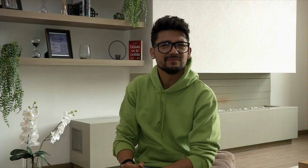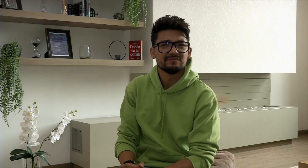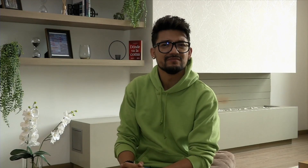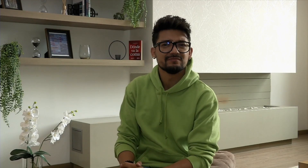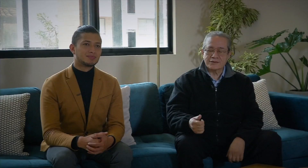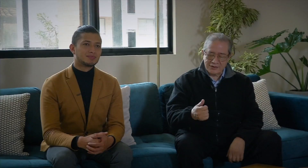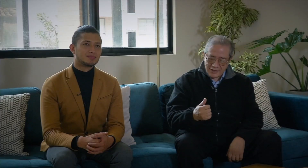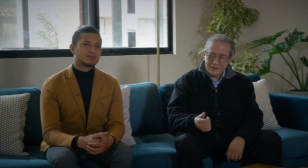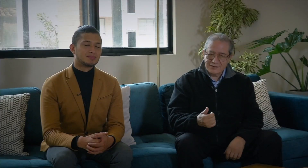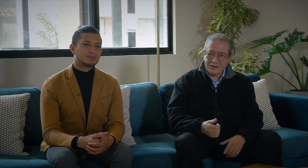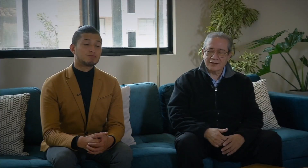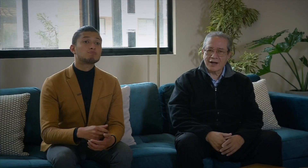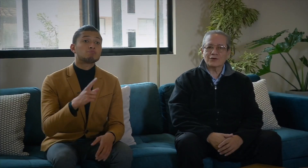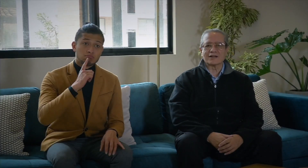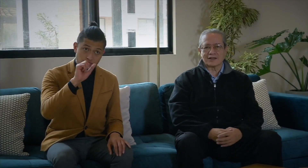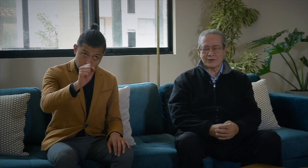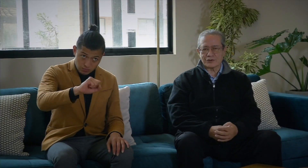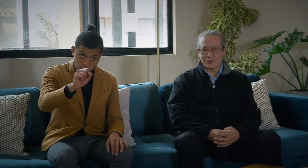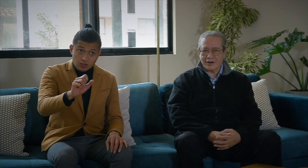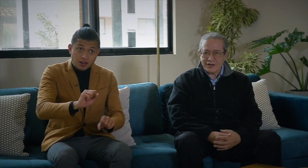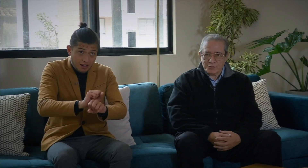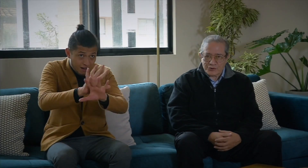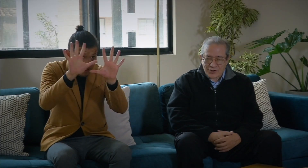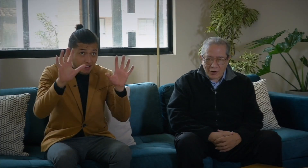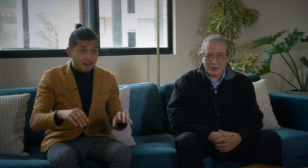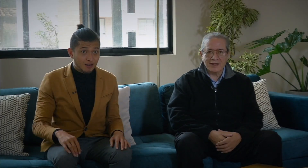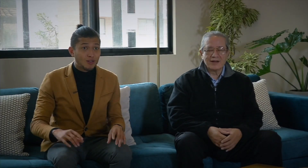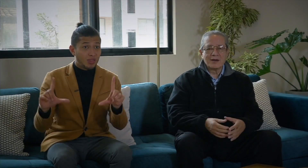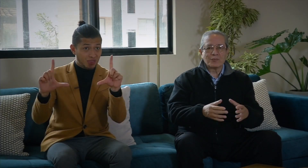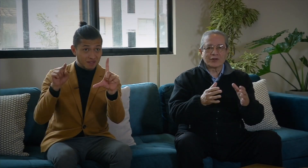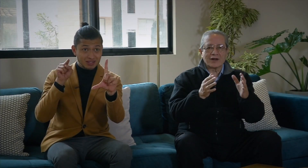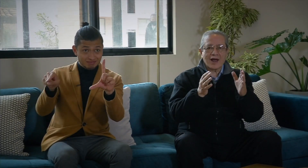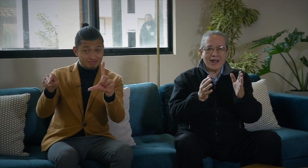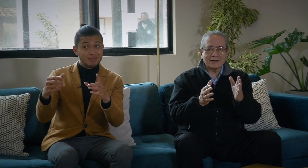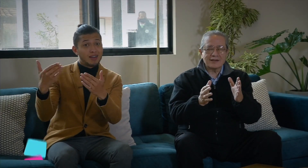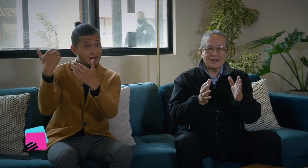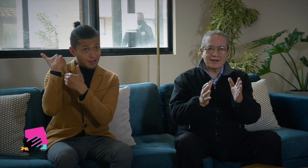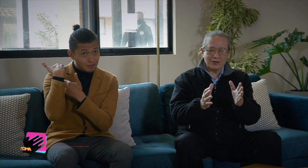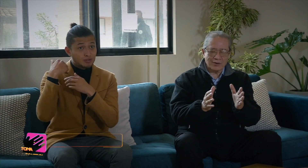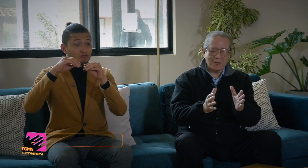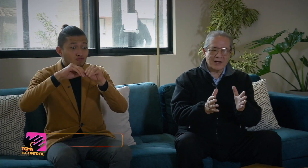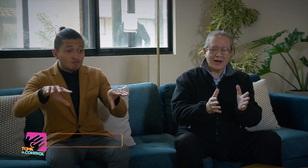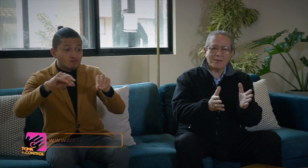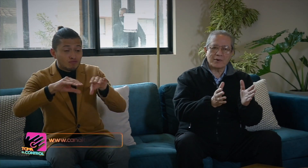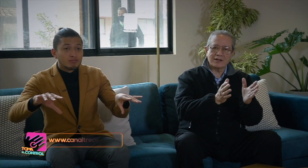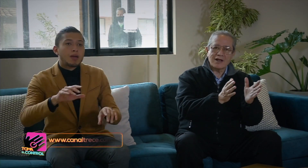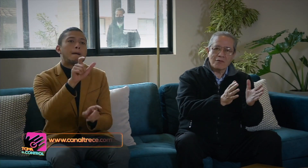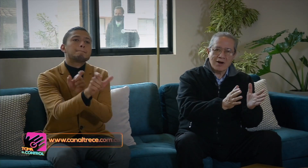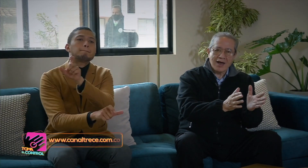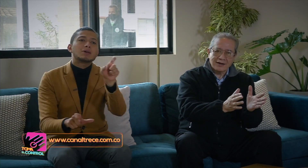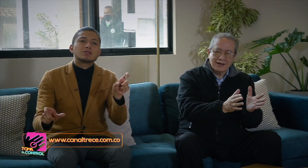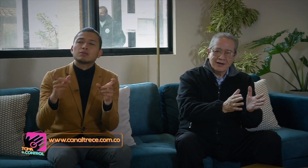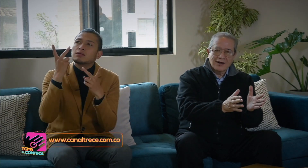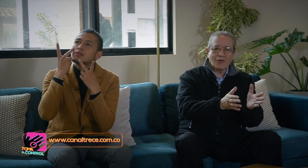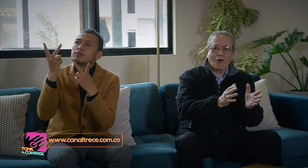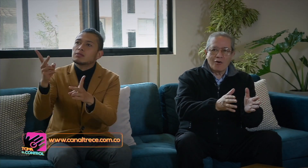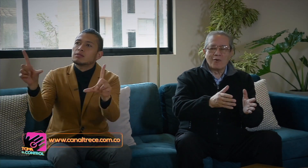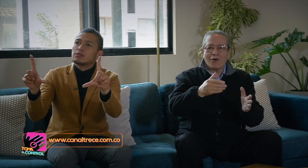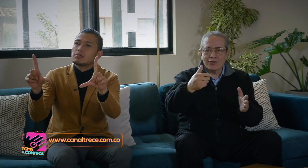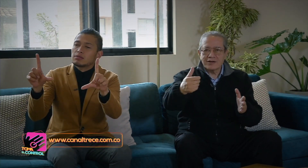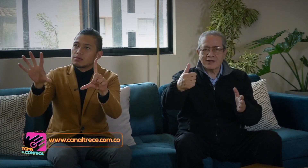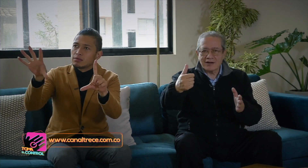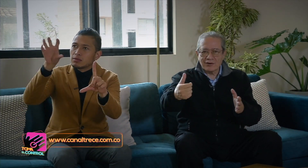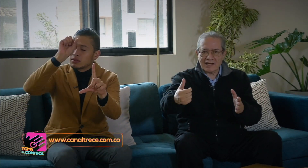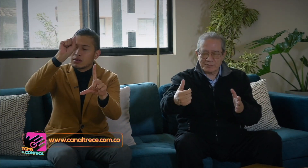social? Sí, claro, la televisión es responsable porque la gente de alguna manera aprende a hablar